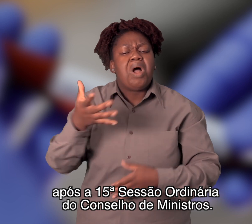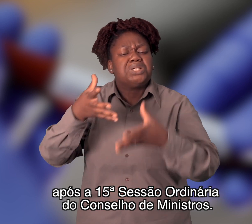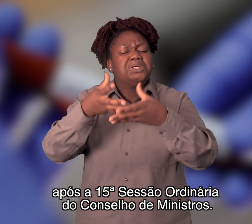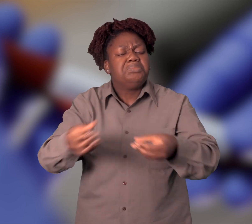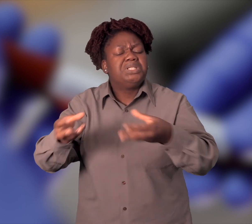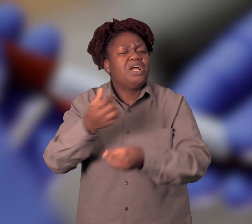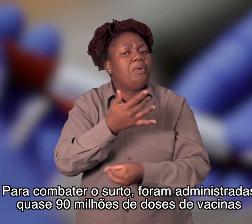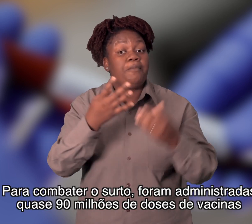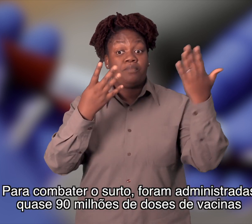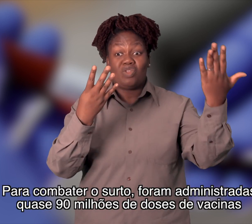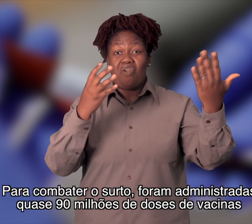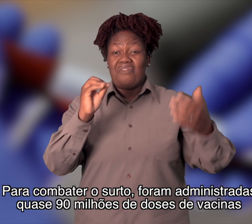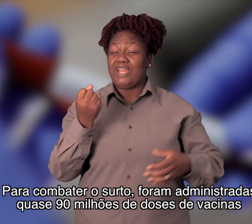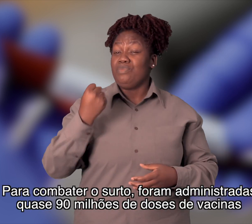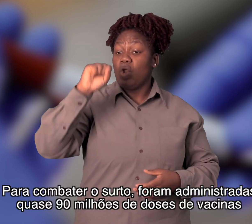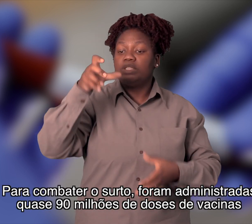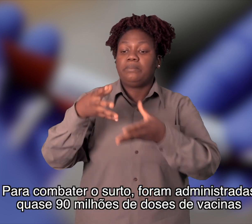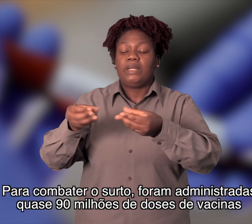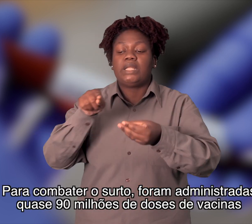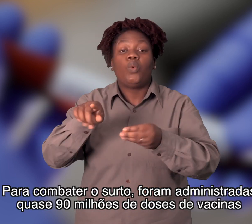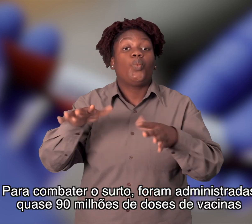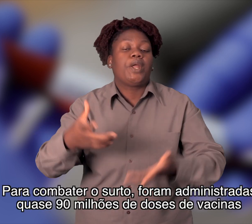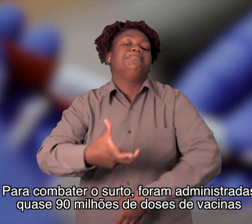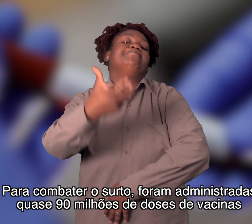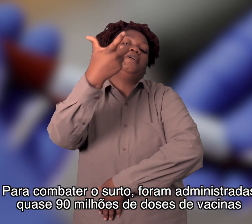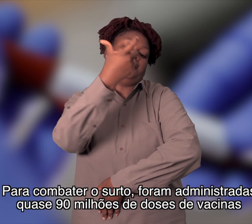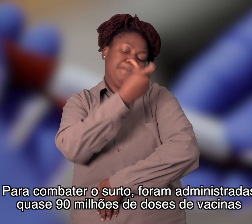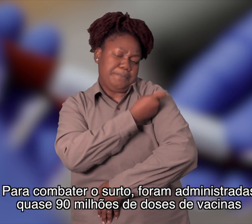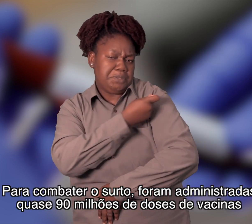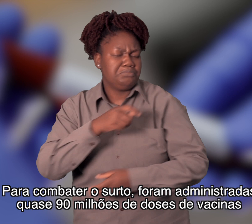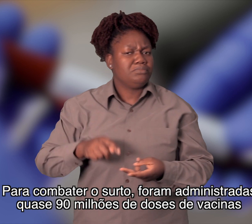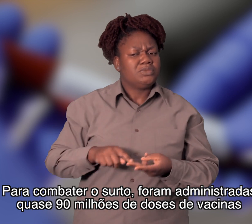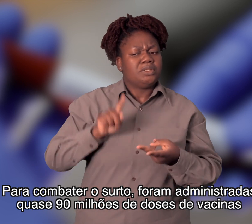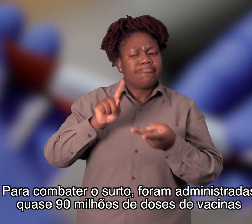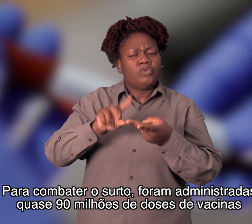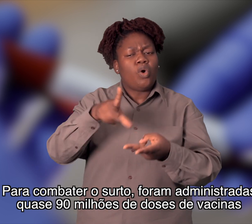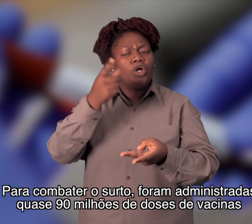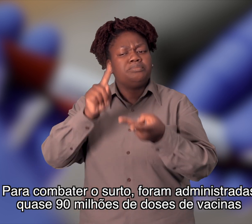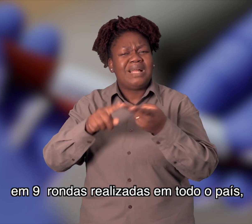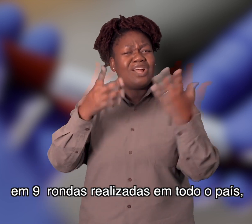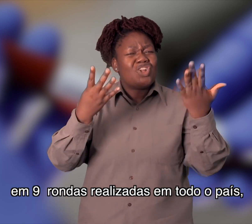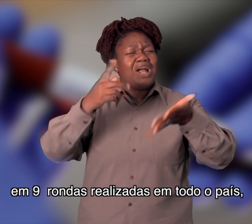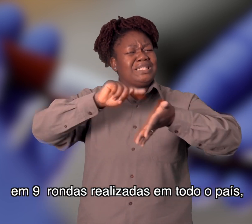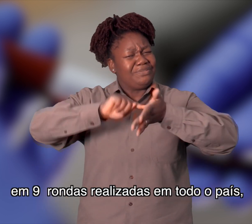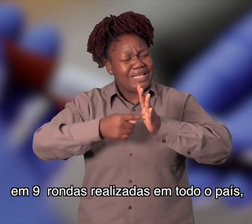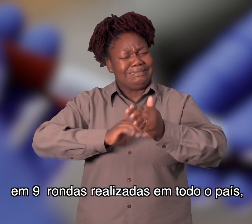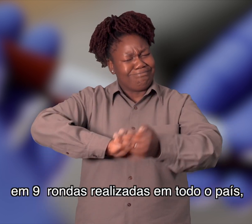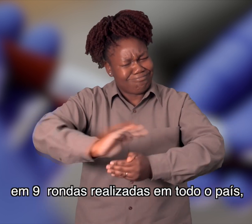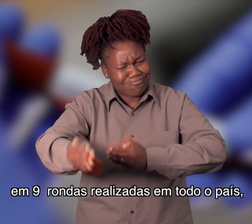Ministros. Para combater o surto, foram administradas quase 90 milhões de doses de vacinas em nove rondas realizadas